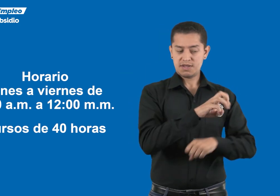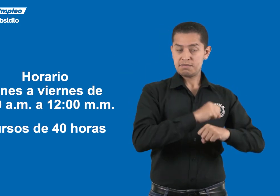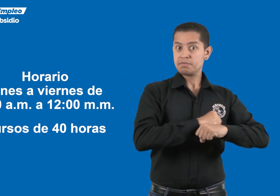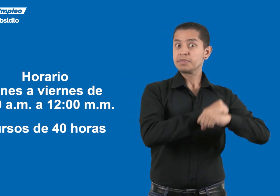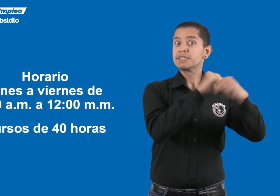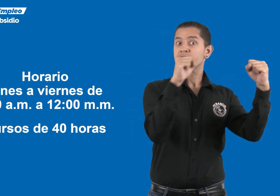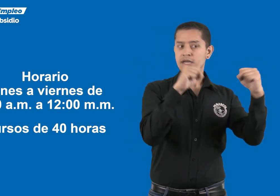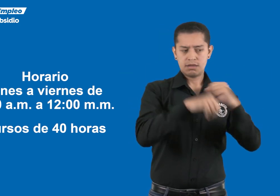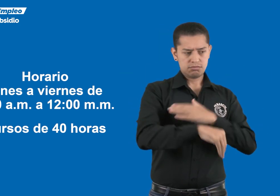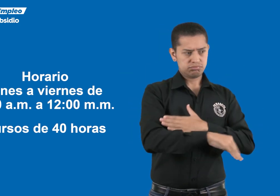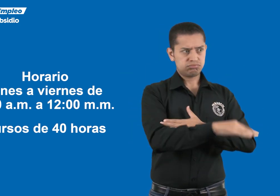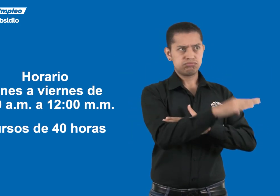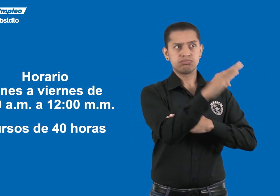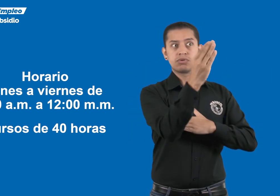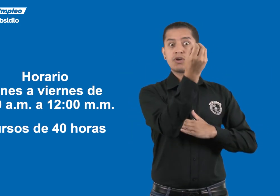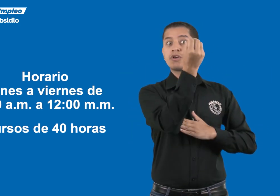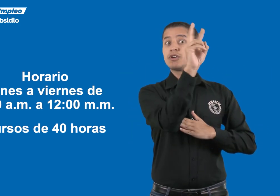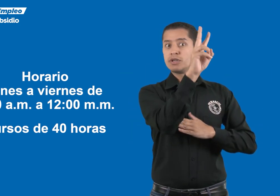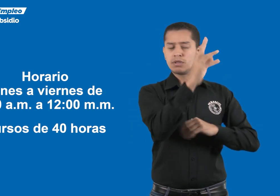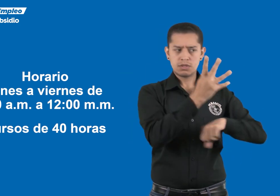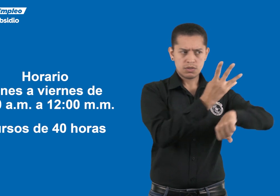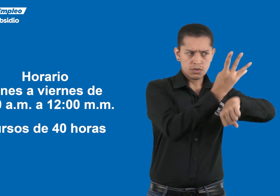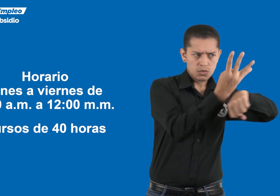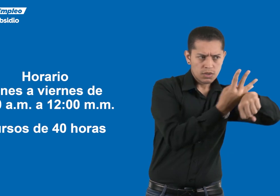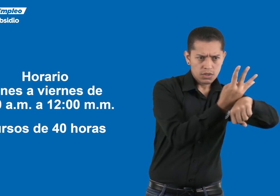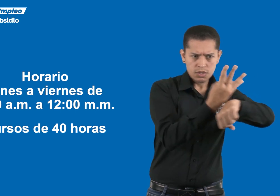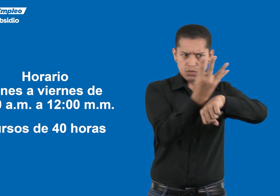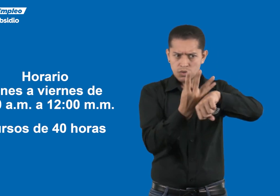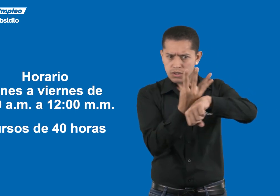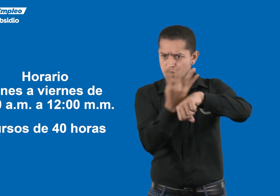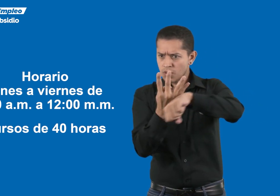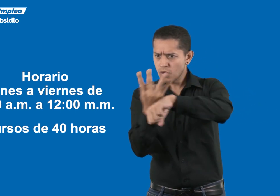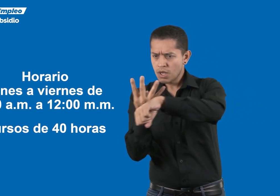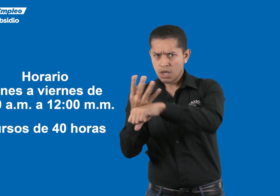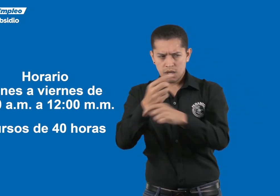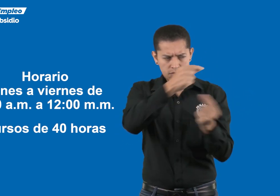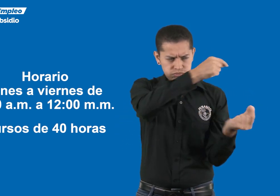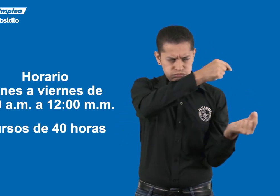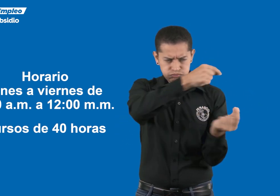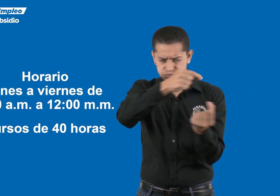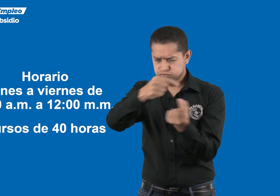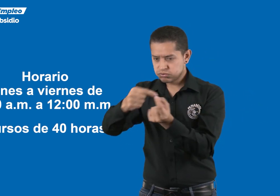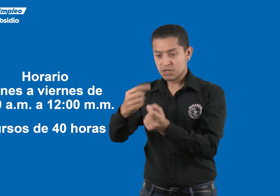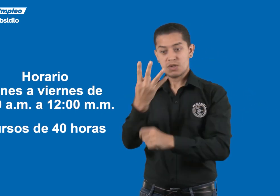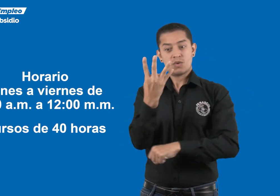mediodía, de lunes a viernes, y son cursos de 40 horas.